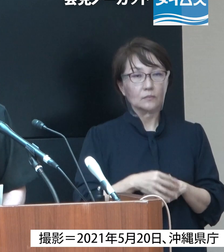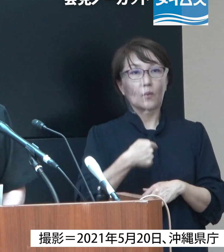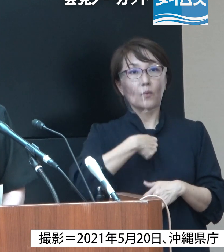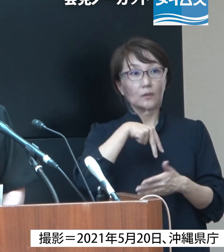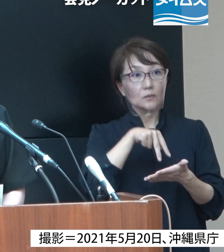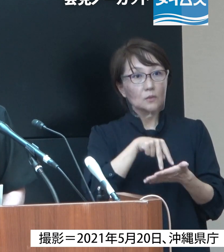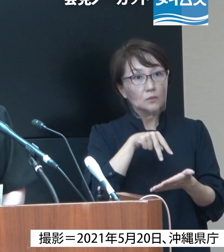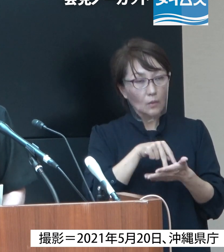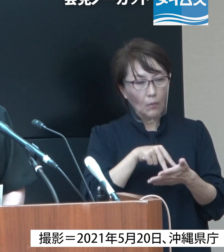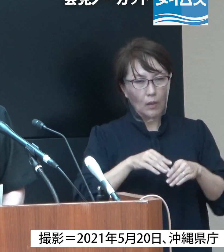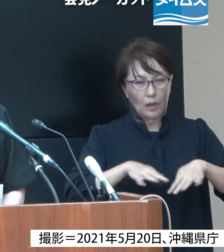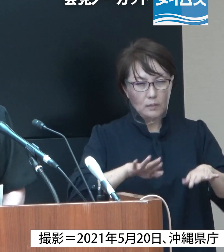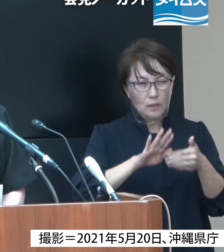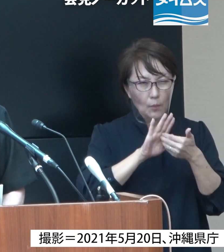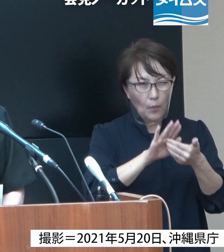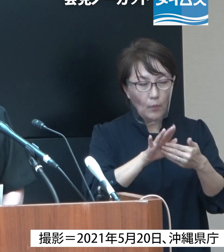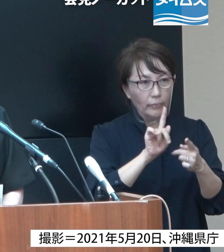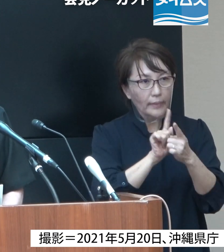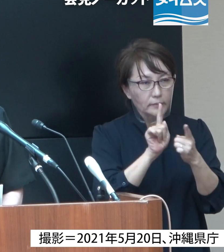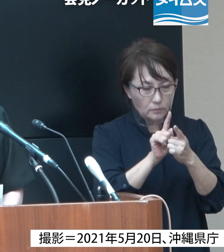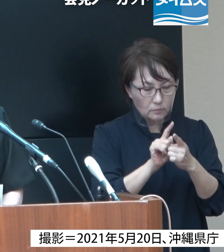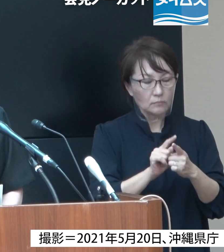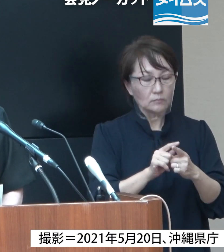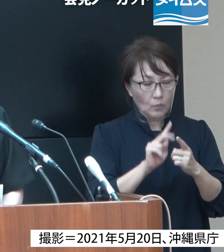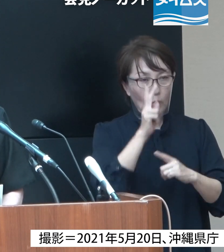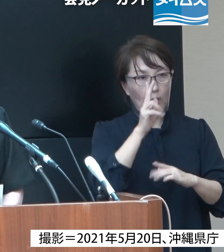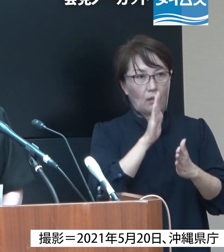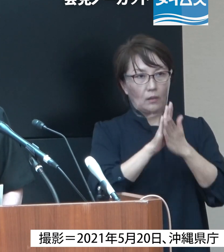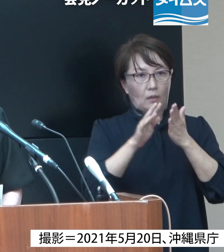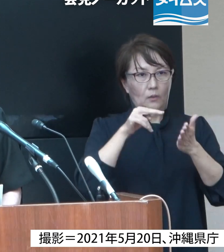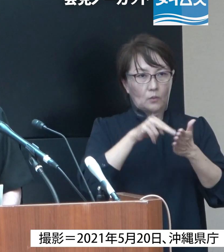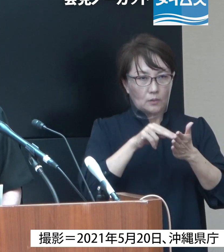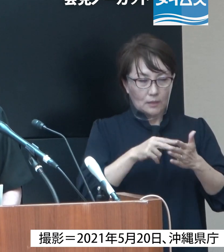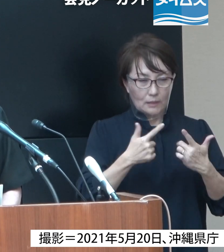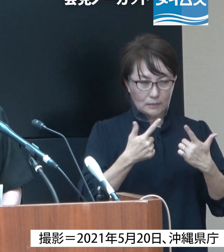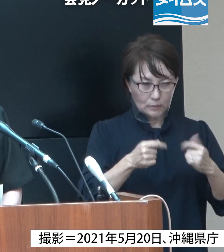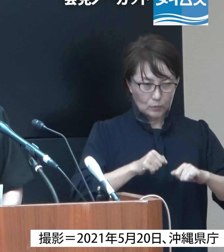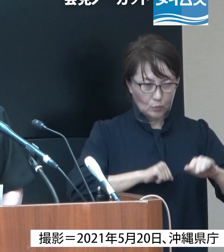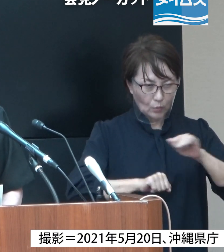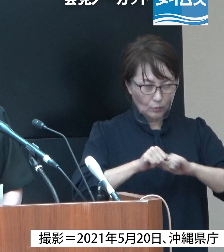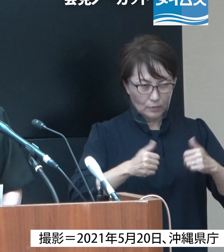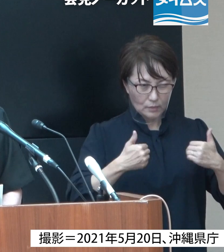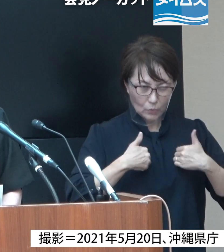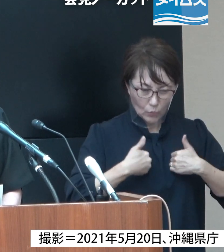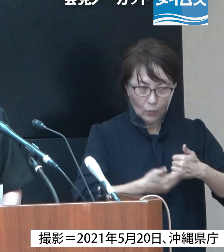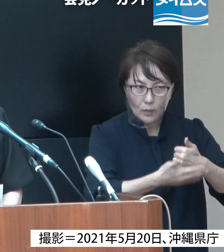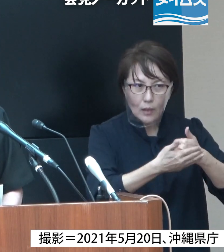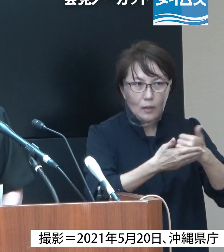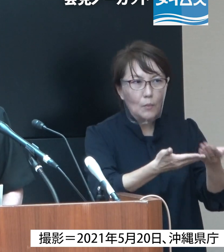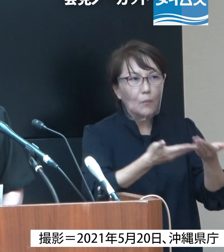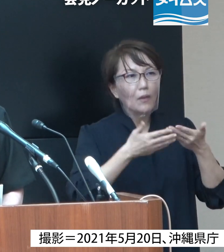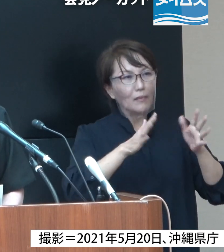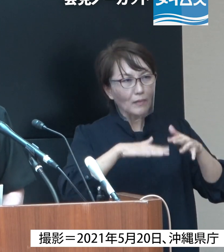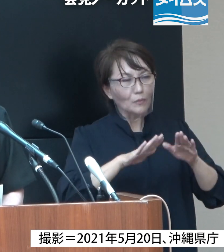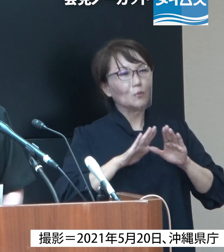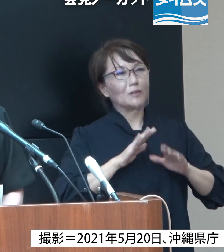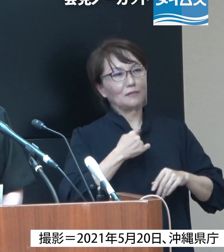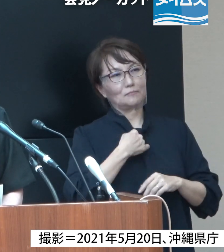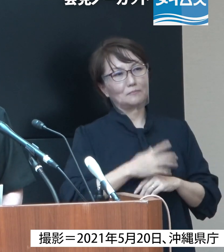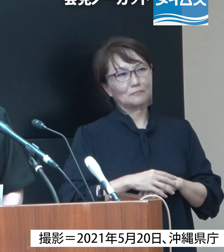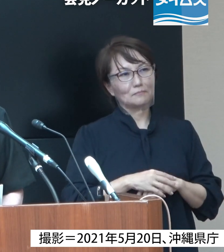はあの感染防止対策にあの県もしっかり取り組みなさいというように激励をしていただいたというふうに受け止め